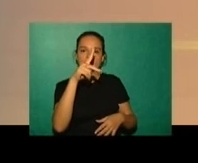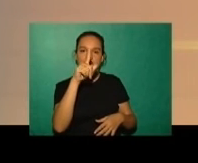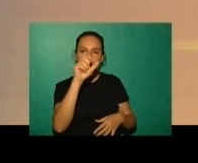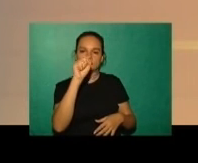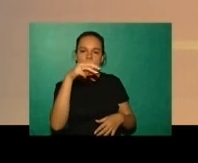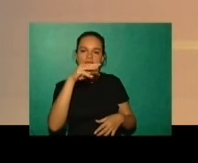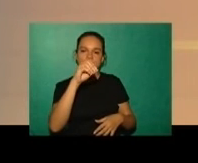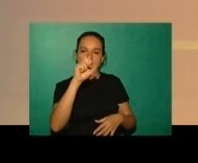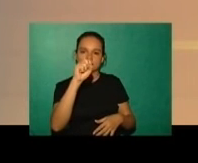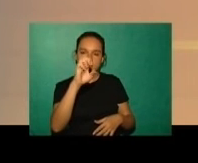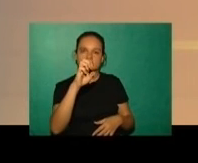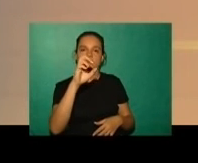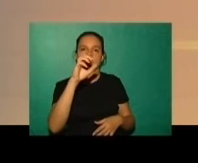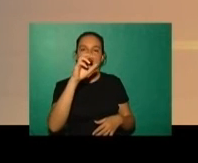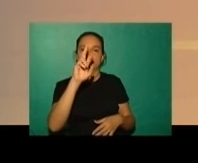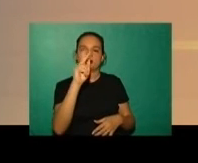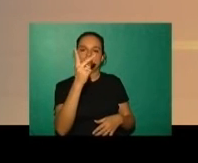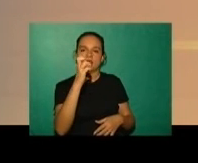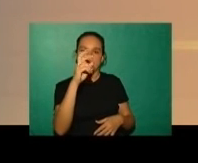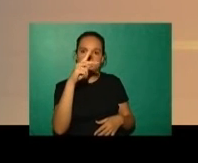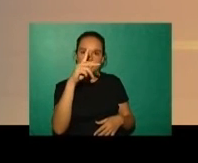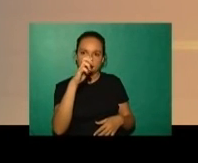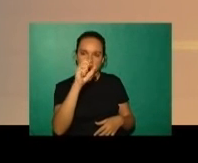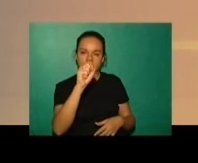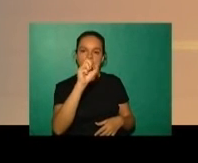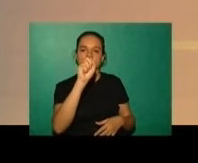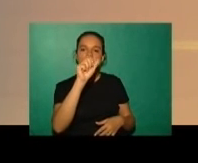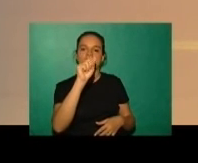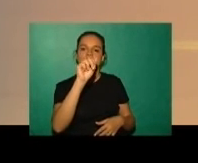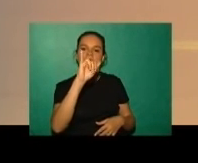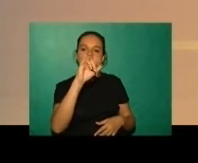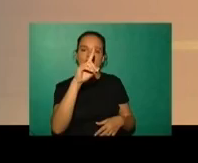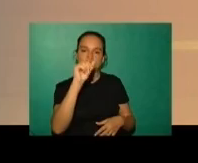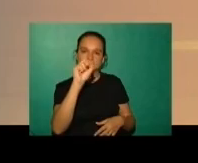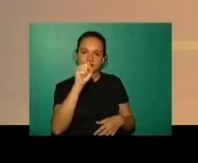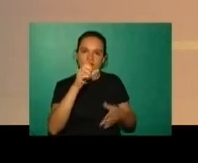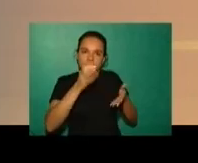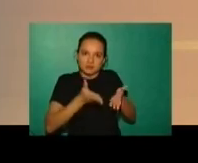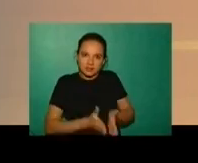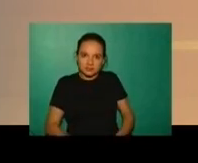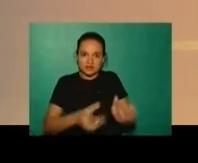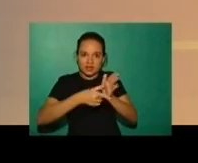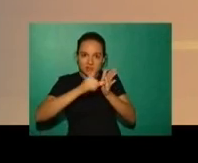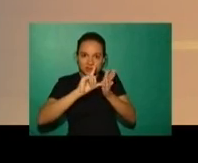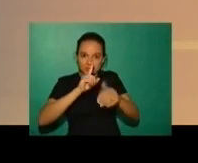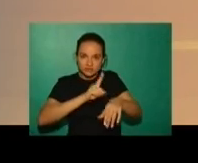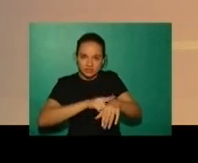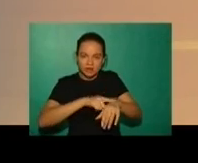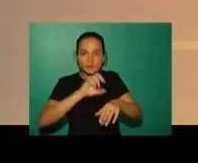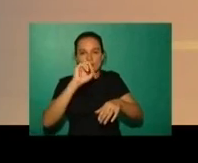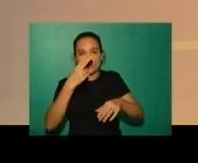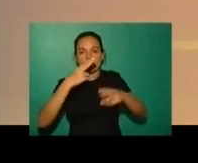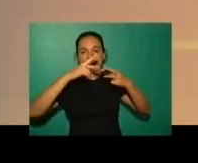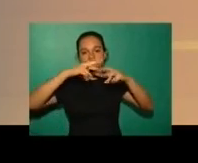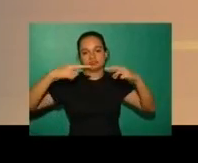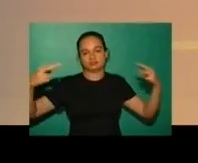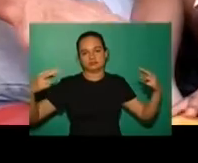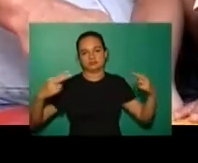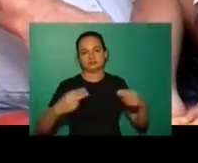toxoplasmose, herpes, AIDS, sífilis, o nascimento prematuro e síndromes